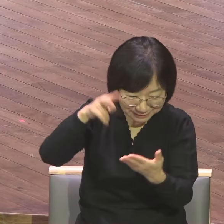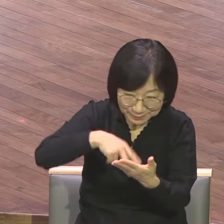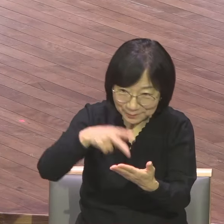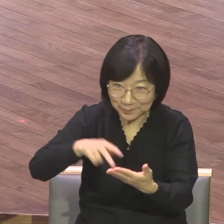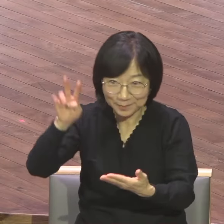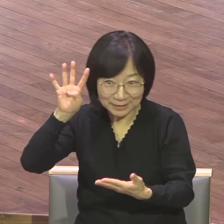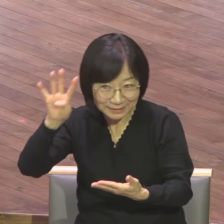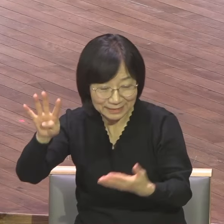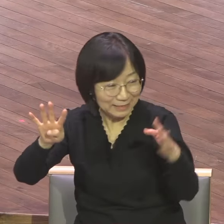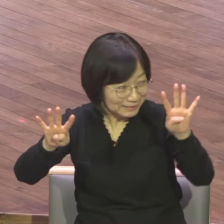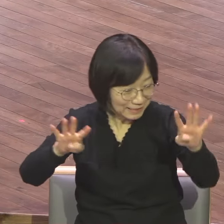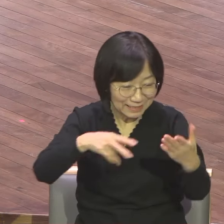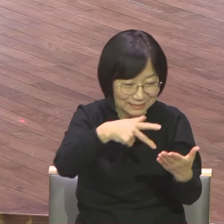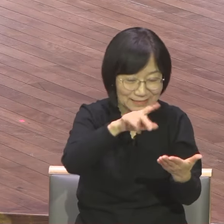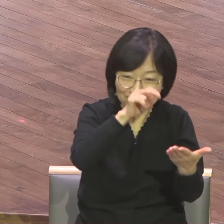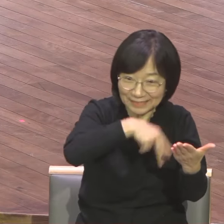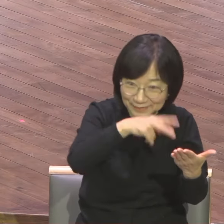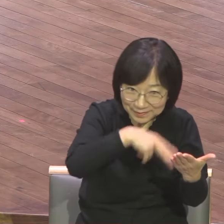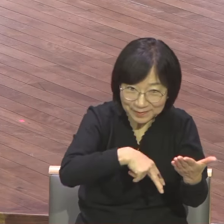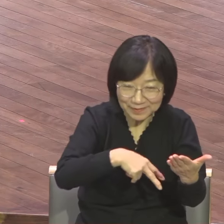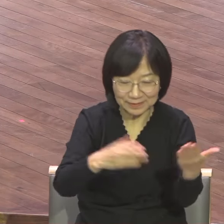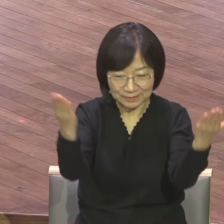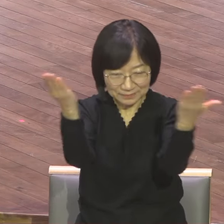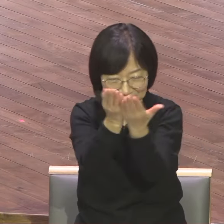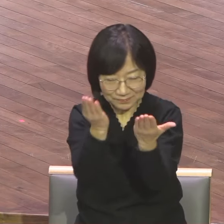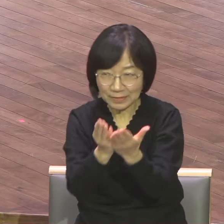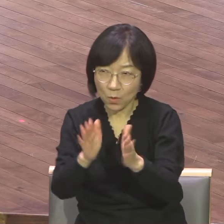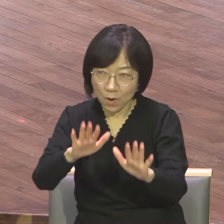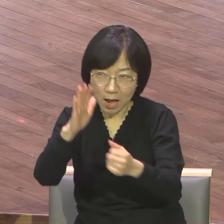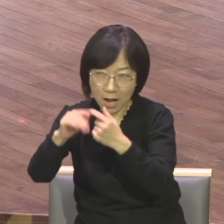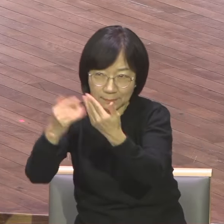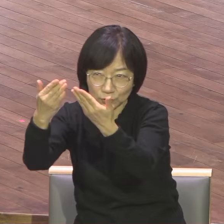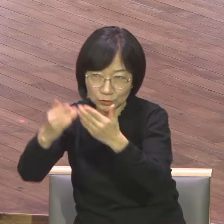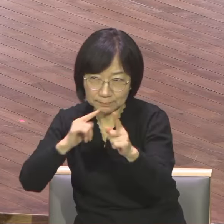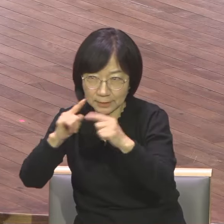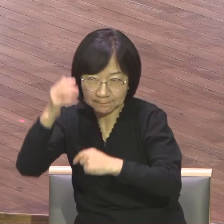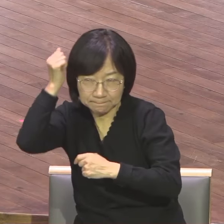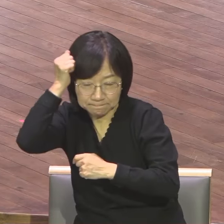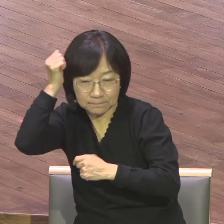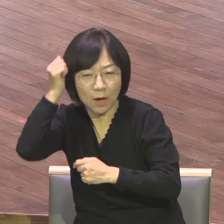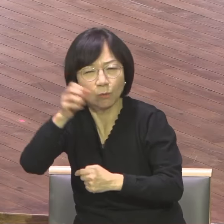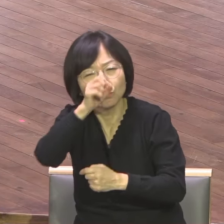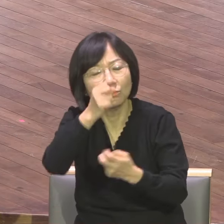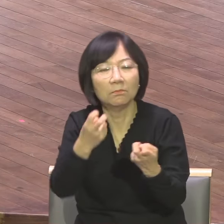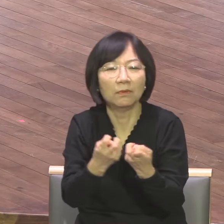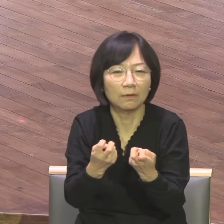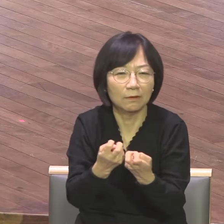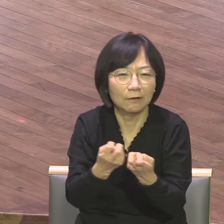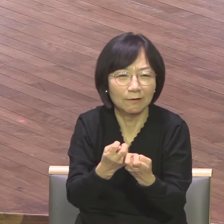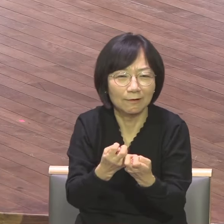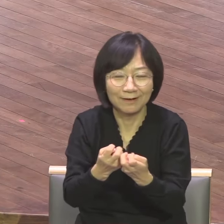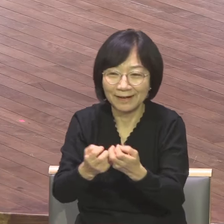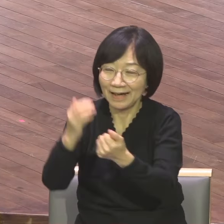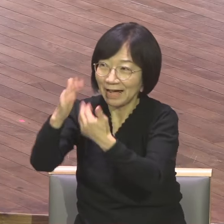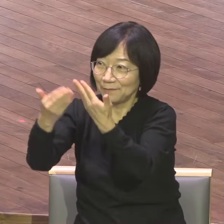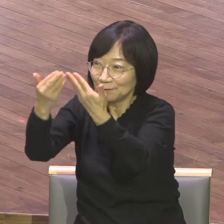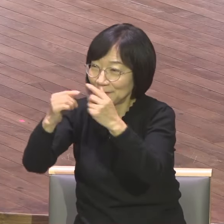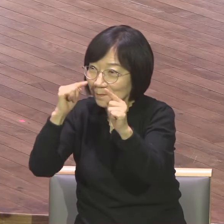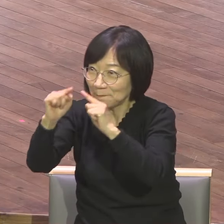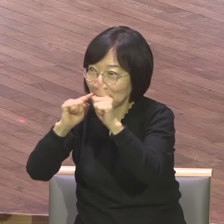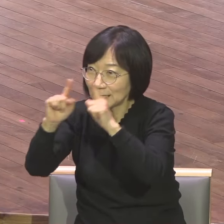그 장을 펴서 오늘 내게 주시는 하나님 말씀으로 묵상하면서 그 말씀 속에 있는 것을 각인시켜서 삶 속에